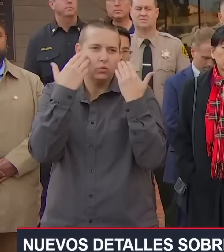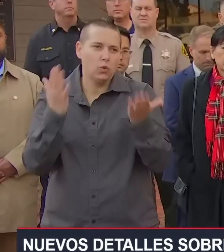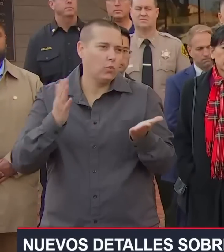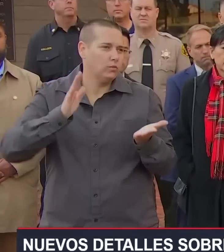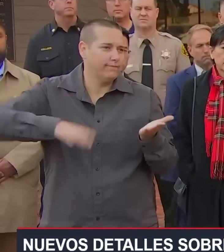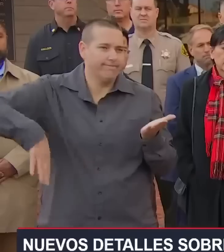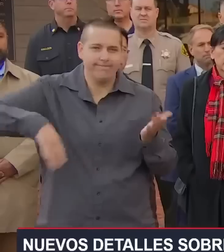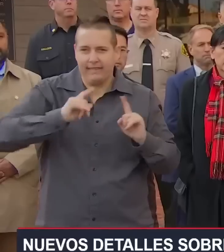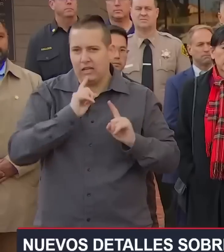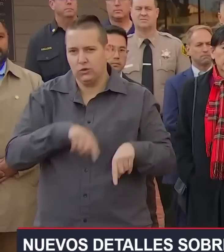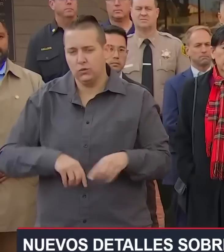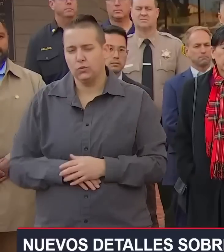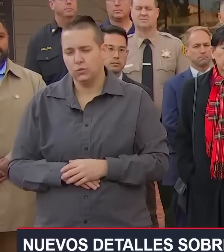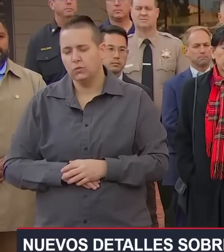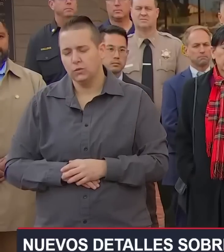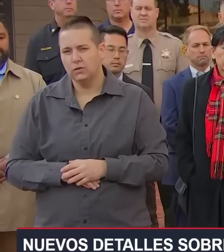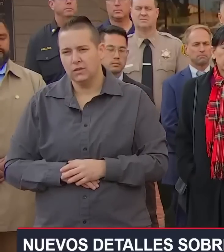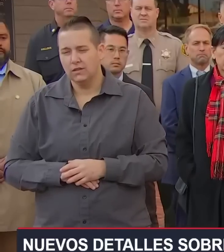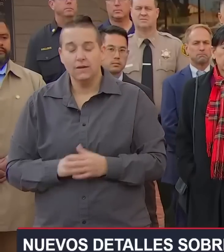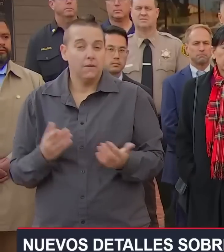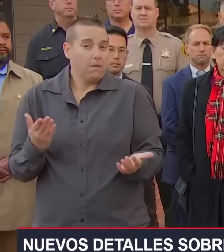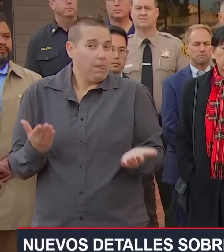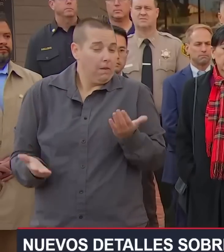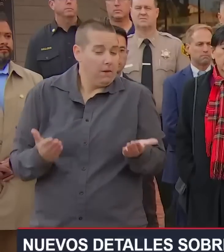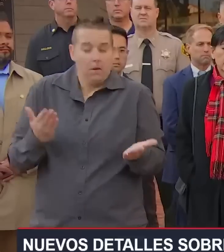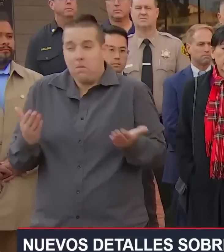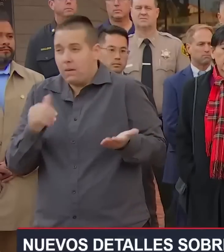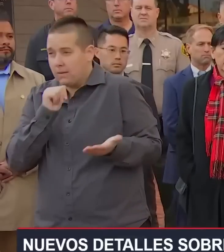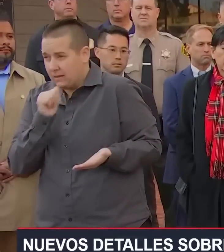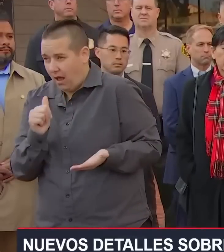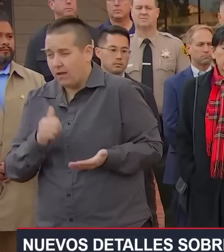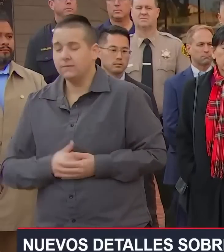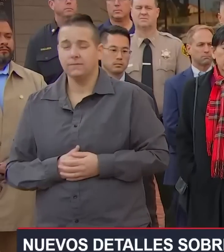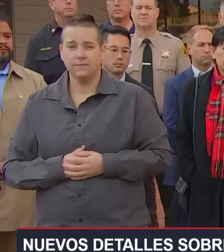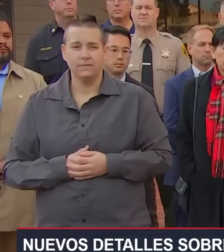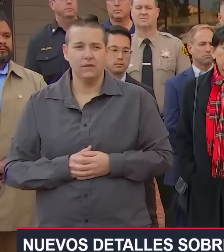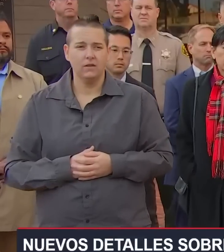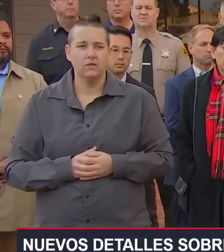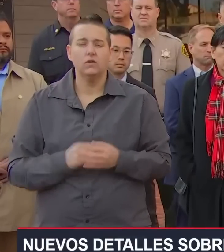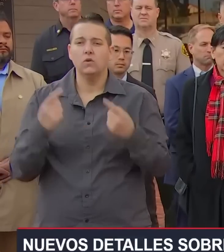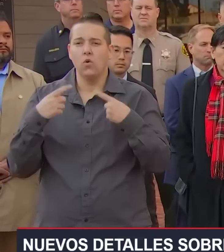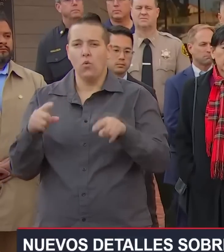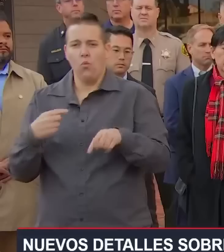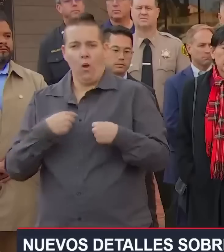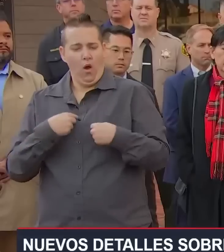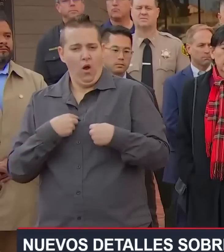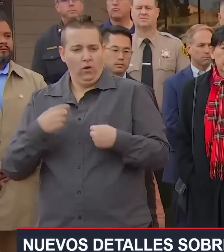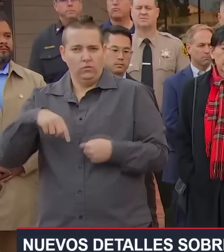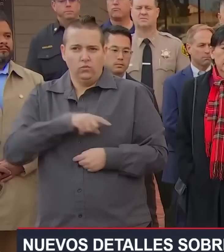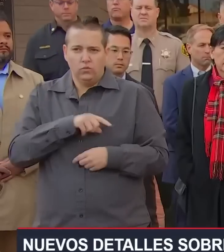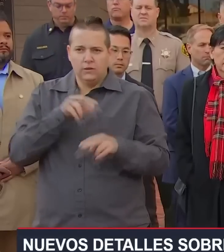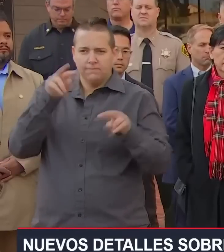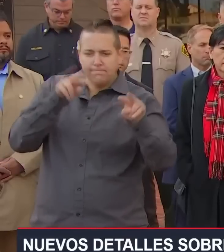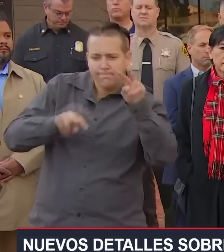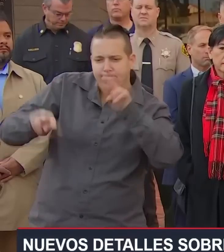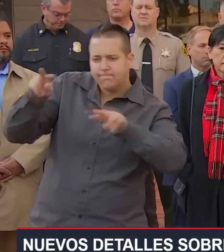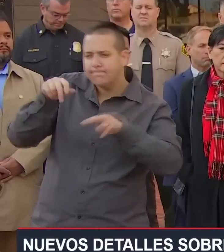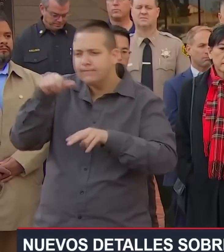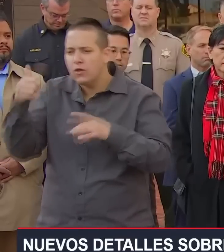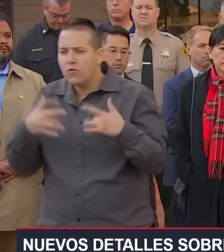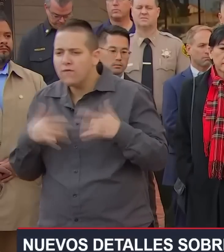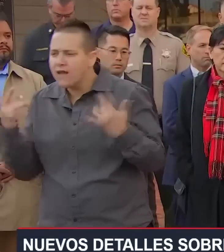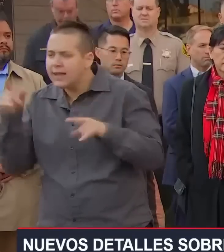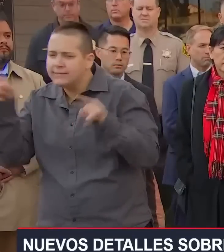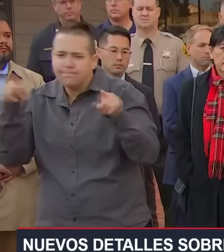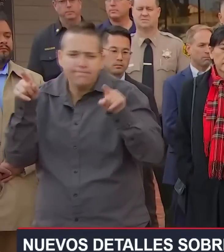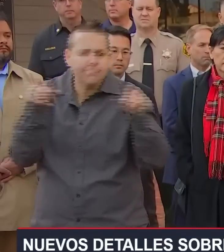si hay una conexión en este momento no lo sabemos Honestamente es posible que sí o no